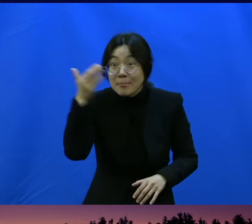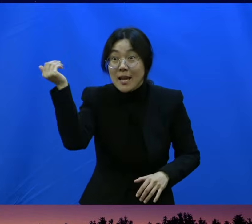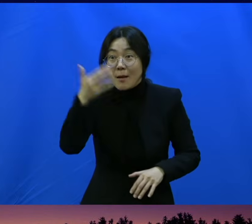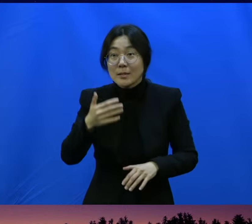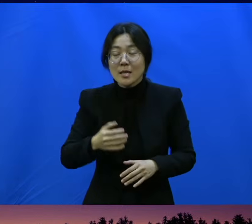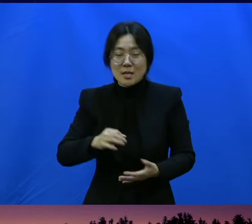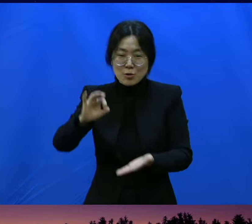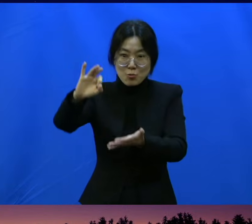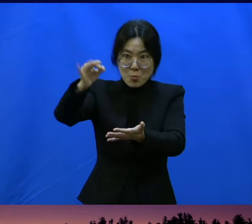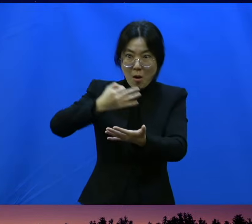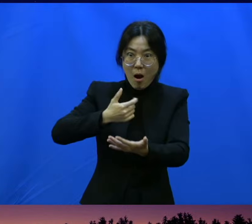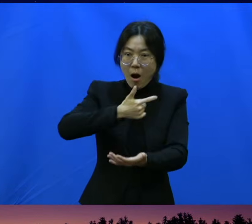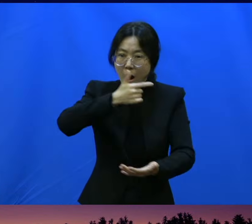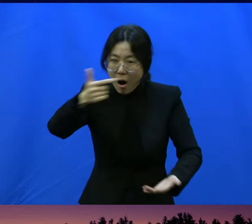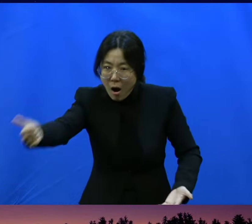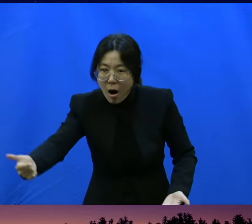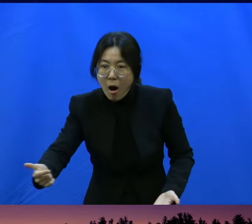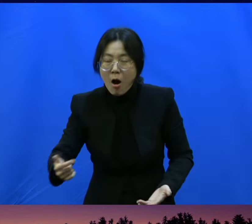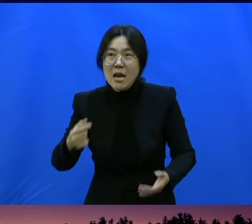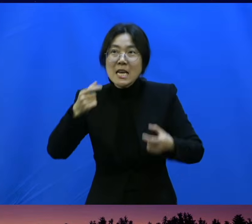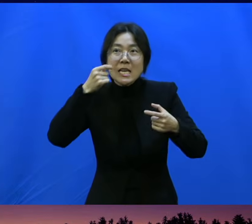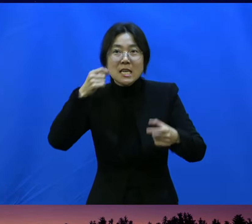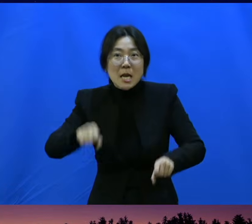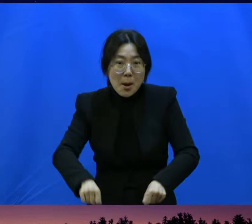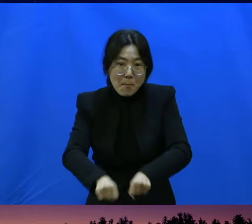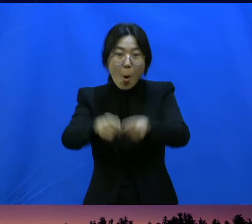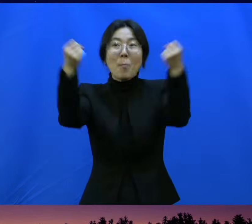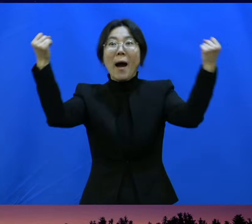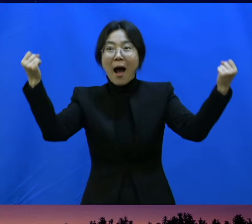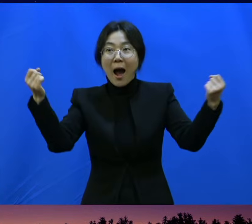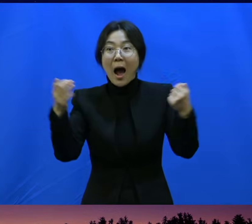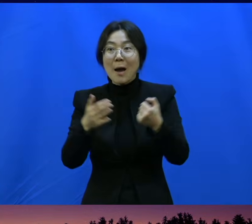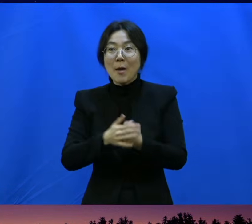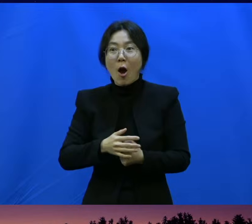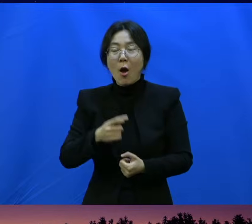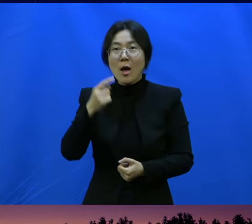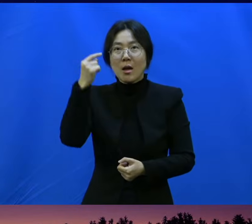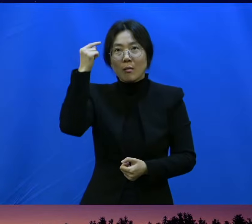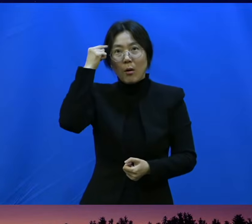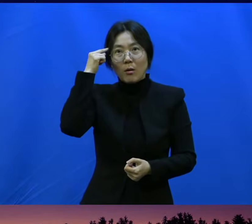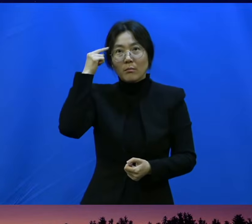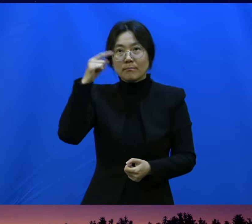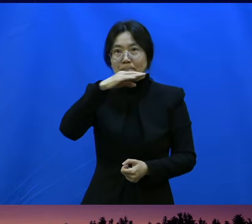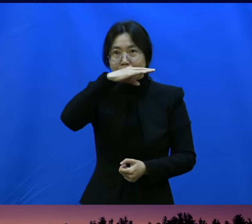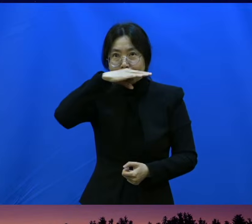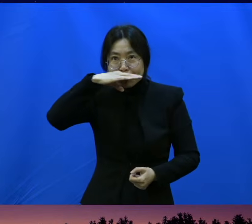뭐 유명해졌어요. 여러분, 그건 제정신을 차리기 어려워요.